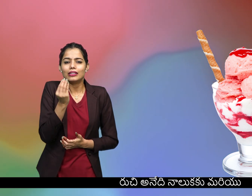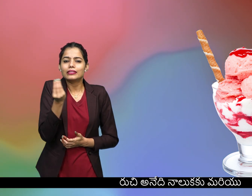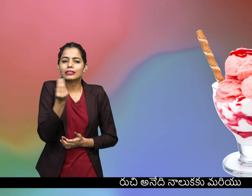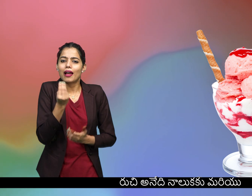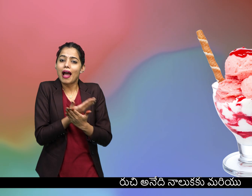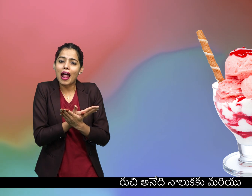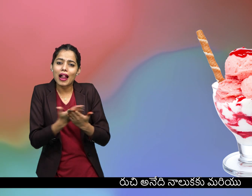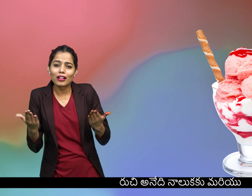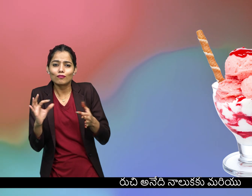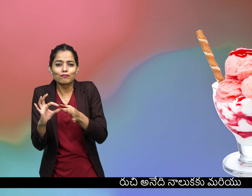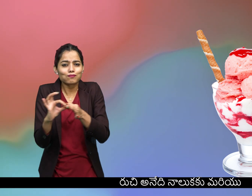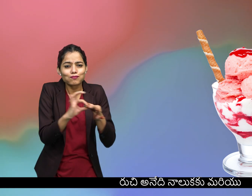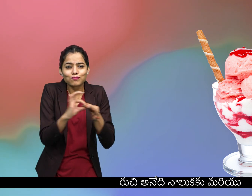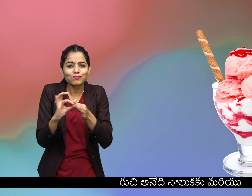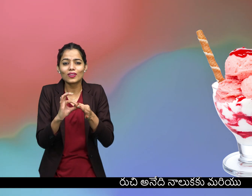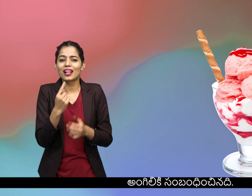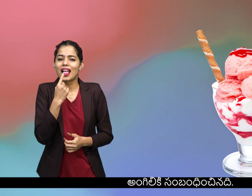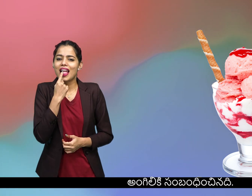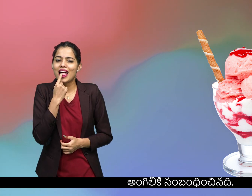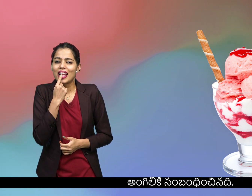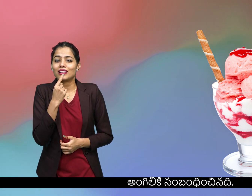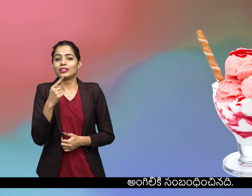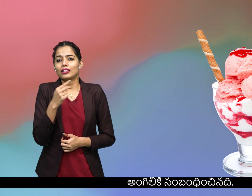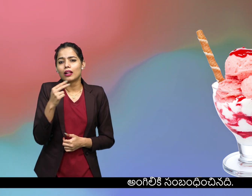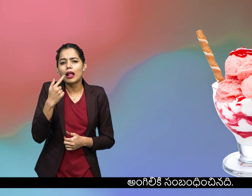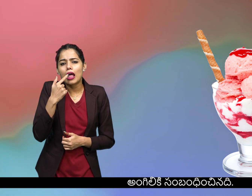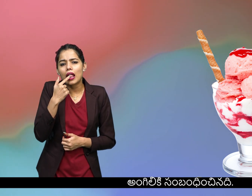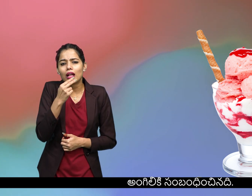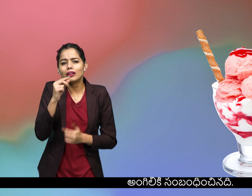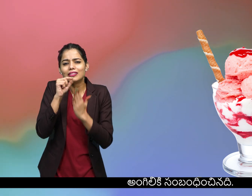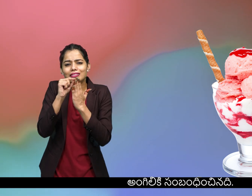రుచి అనేది నాలుకకు మరియు అంగిలికి సంబంధించింది.